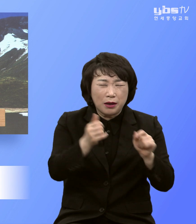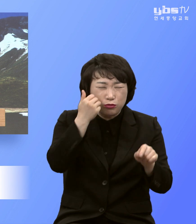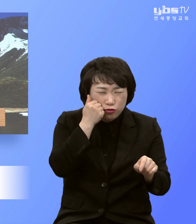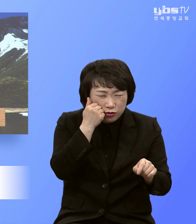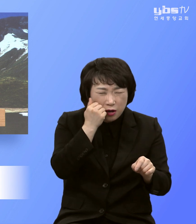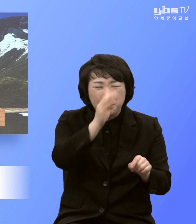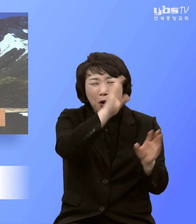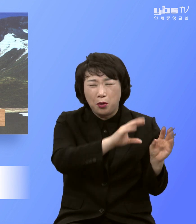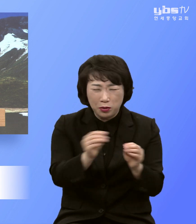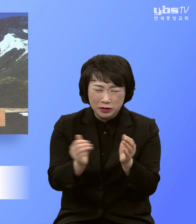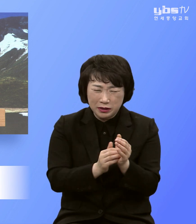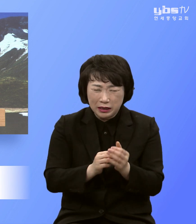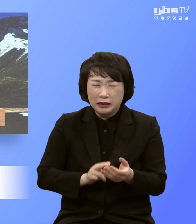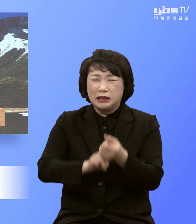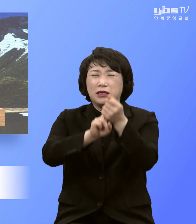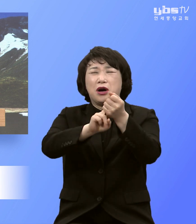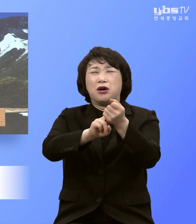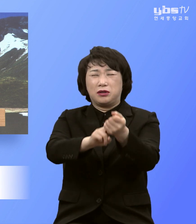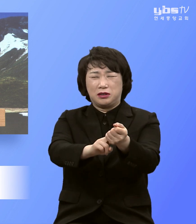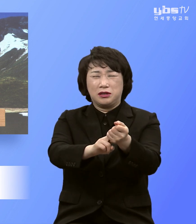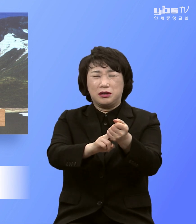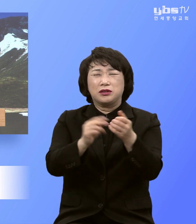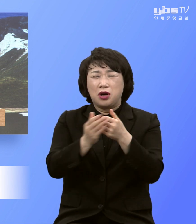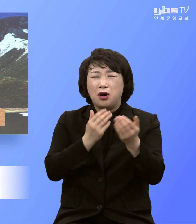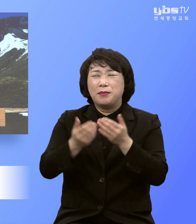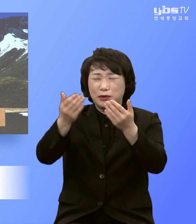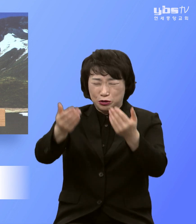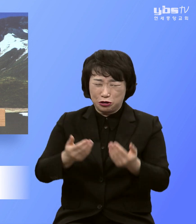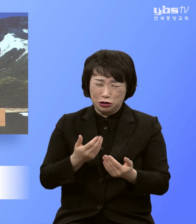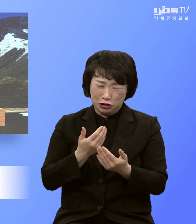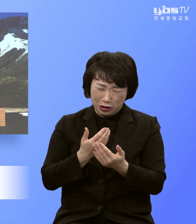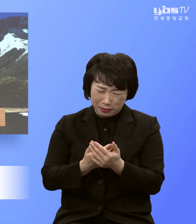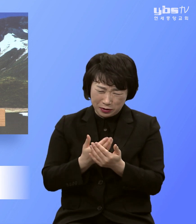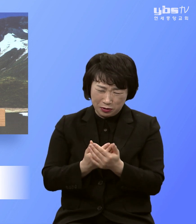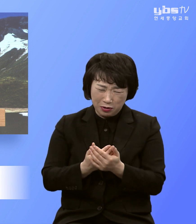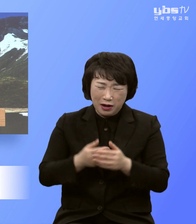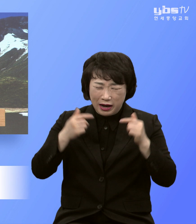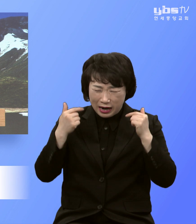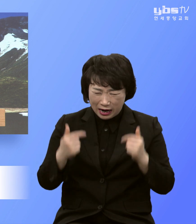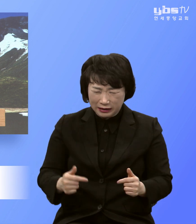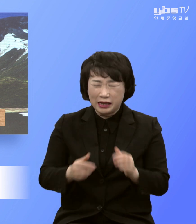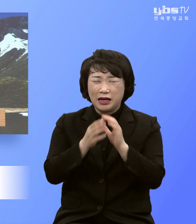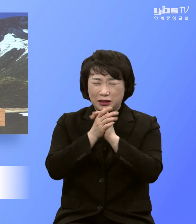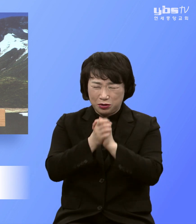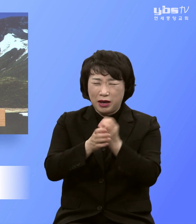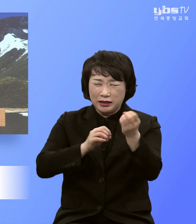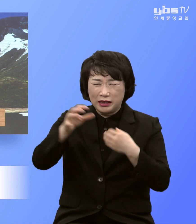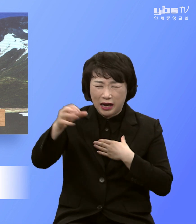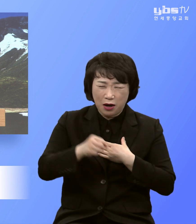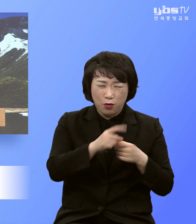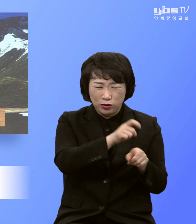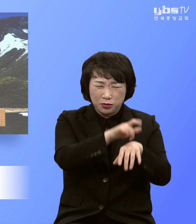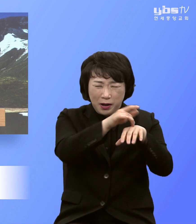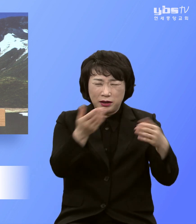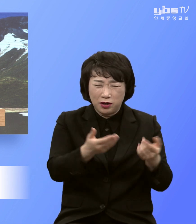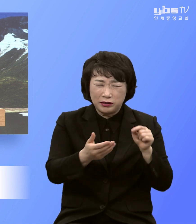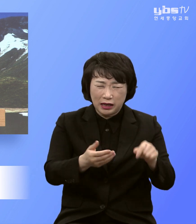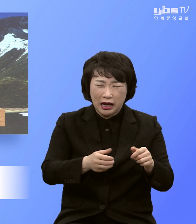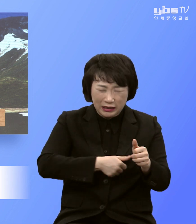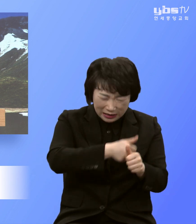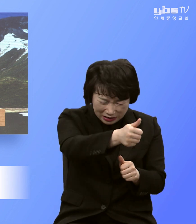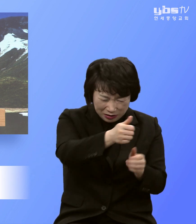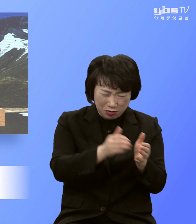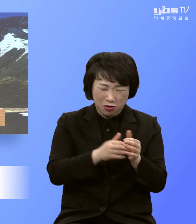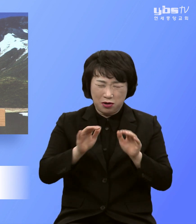치료받고 이적을 보게 도와주시옵시고 항상 기도의 응답으로 마귀 사단 귀신을